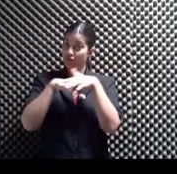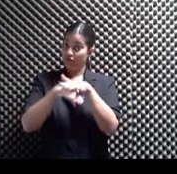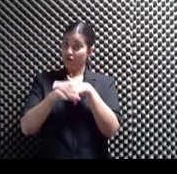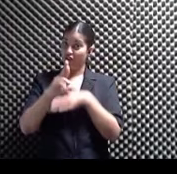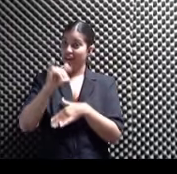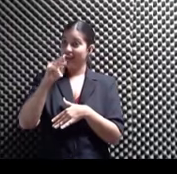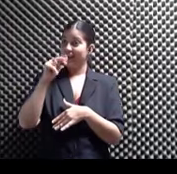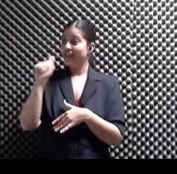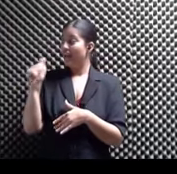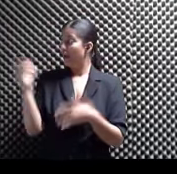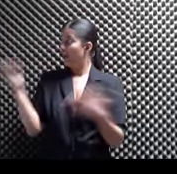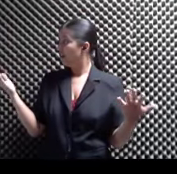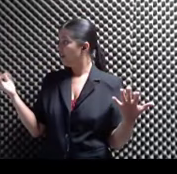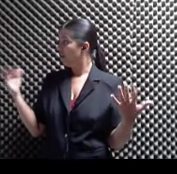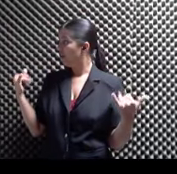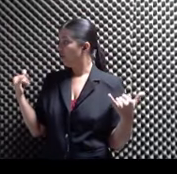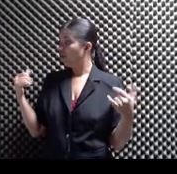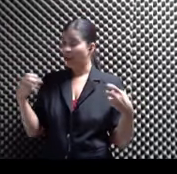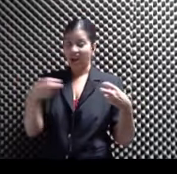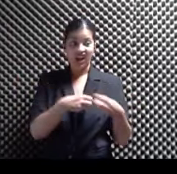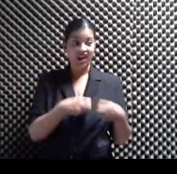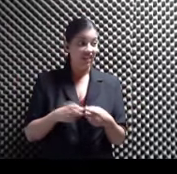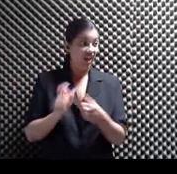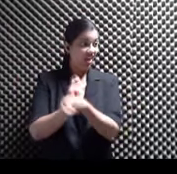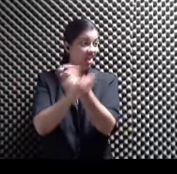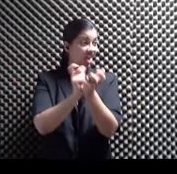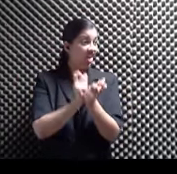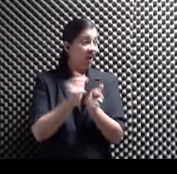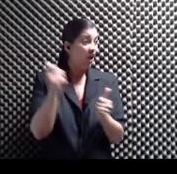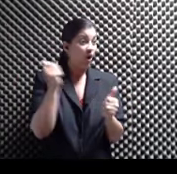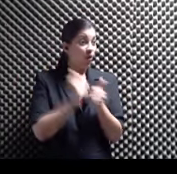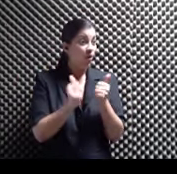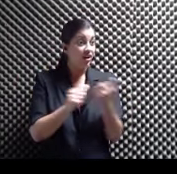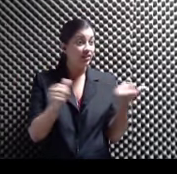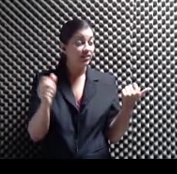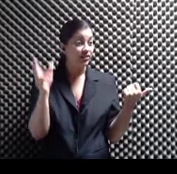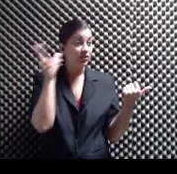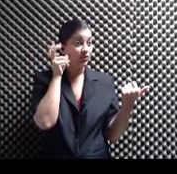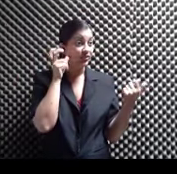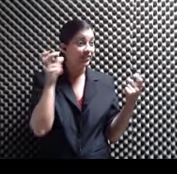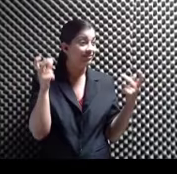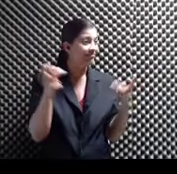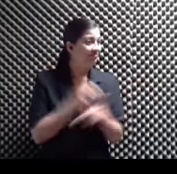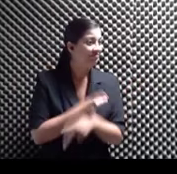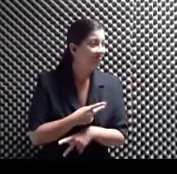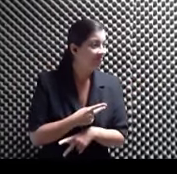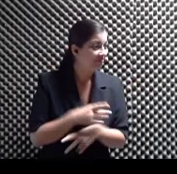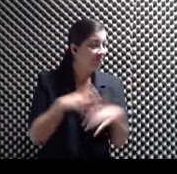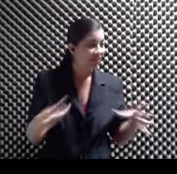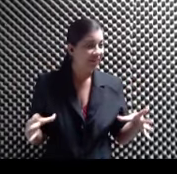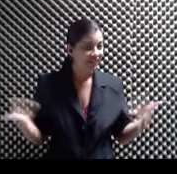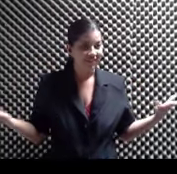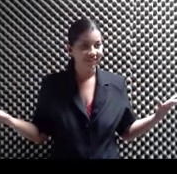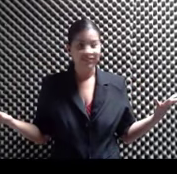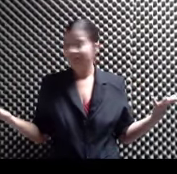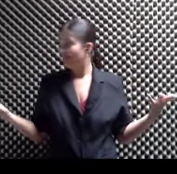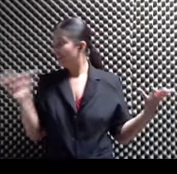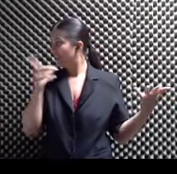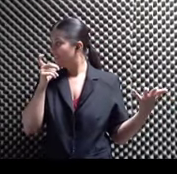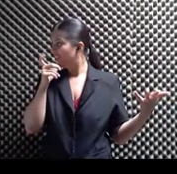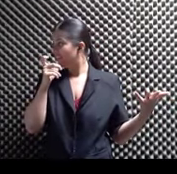Reina, verifícame porque cambiamos todos los cables para saber cuál es el micrófono que se oye más o se oye menos. Ah, no, así que si no, no sabemos. ¿Sí?